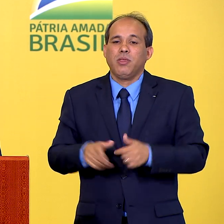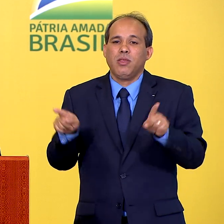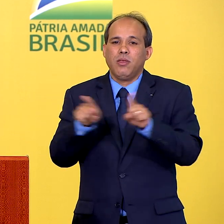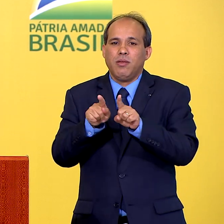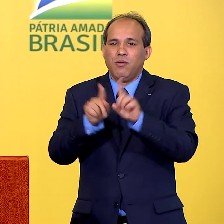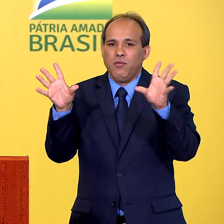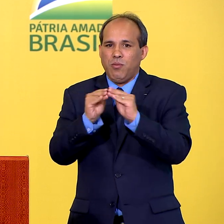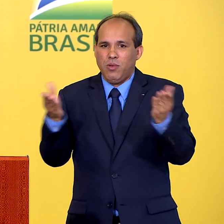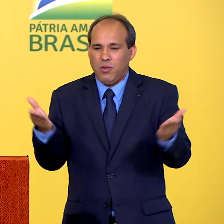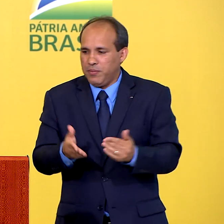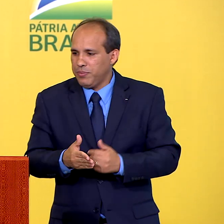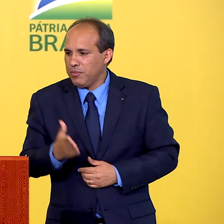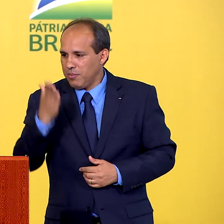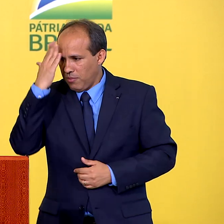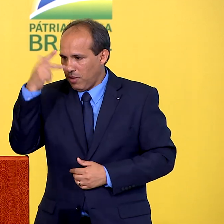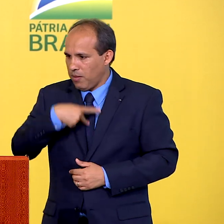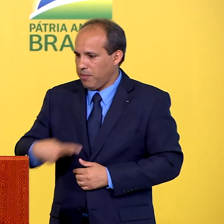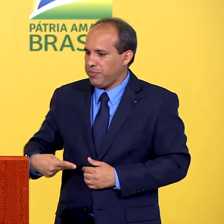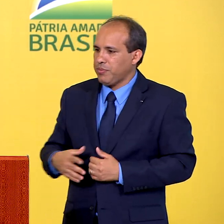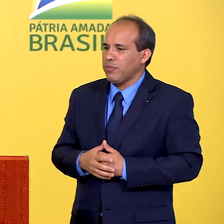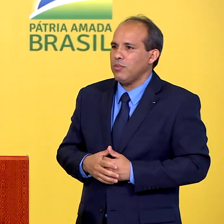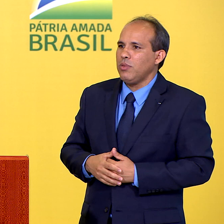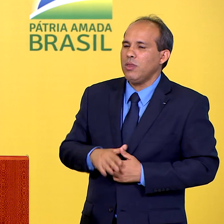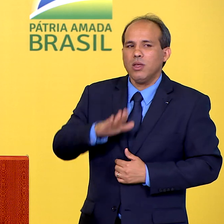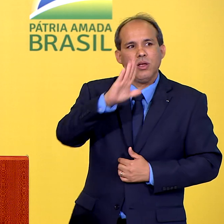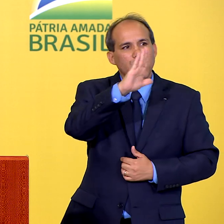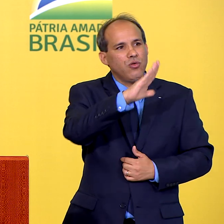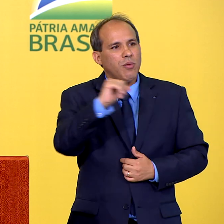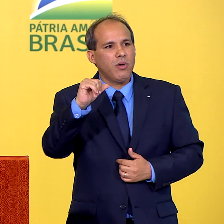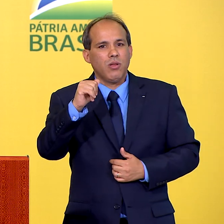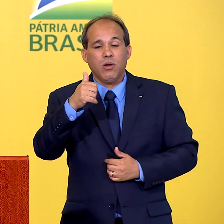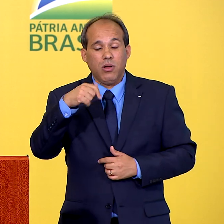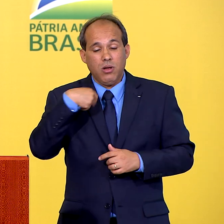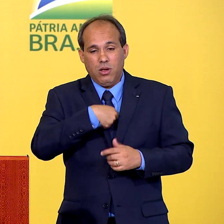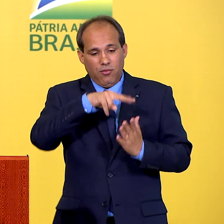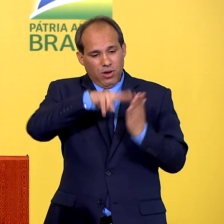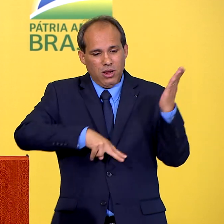aqui, presidente, chamando